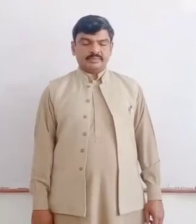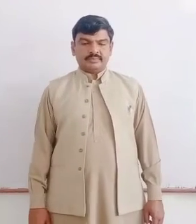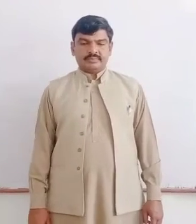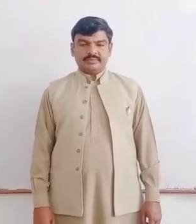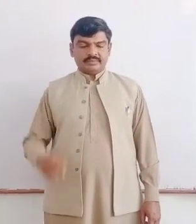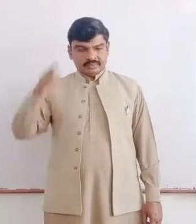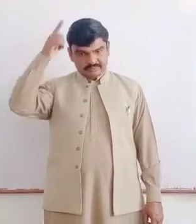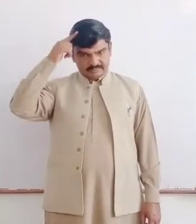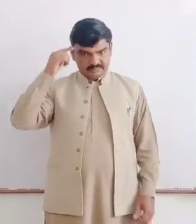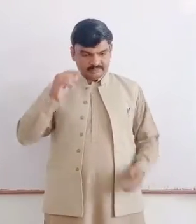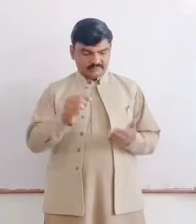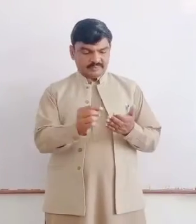स्लेट,